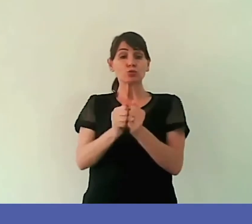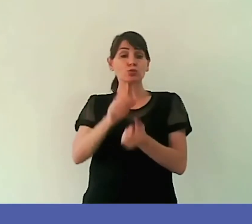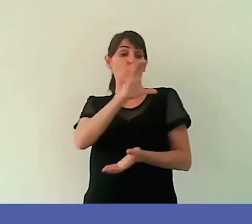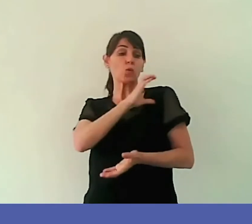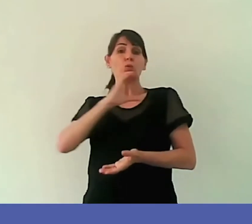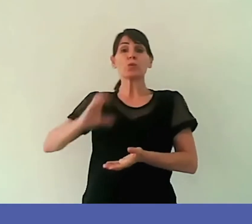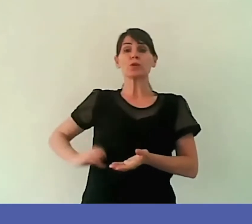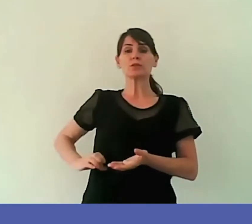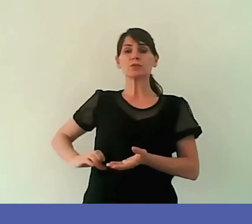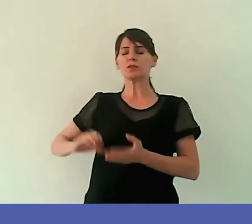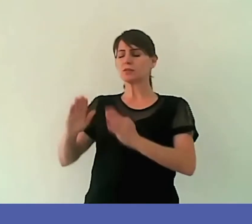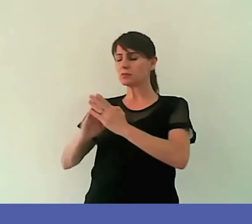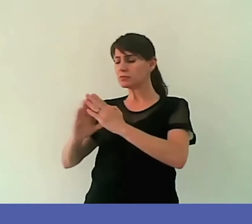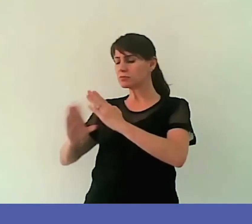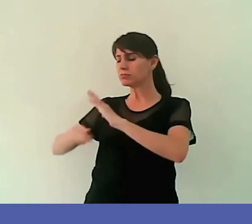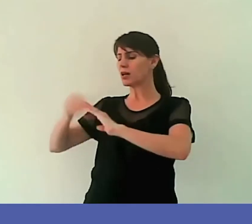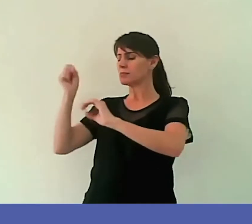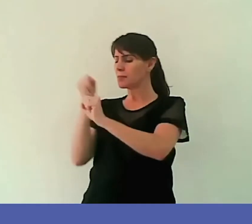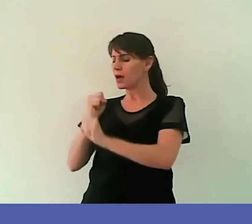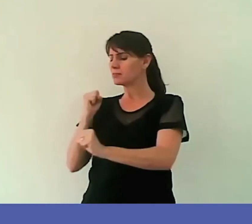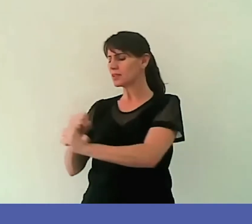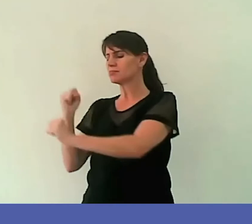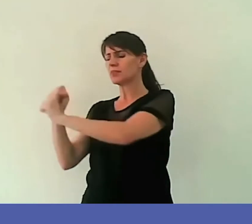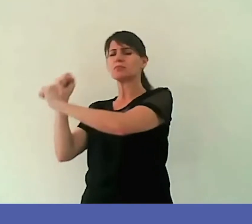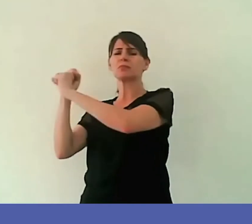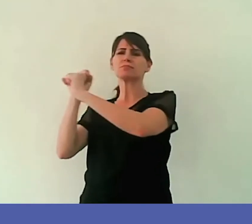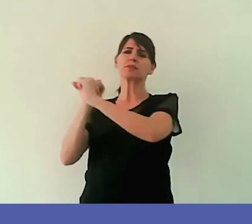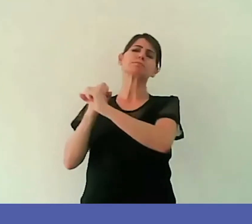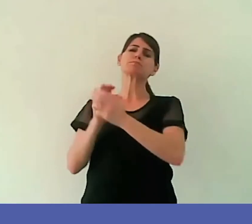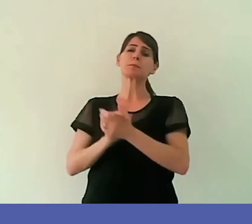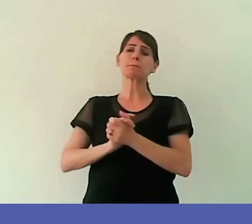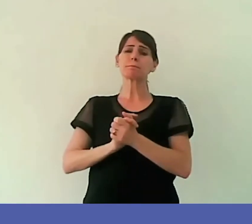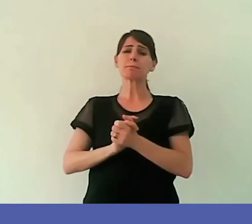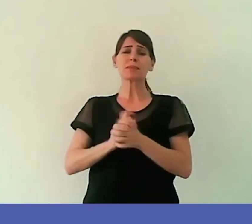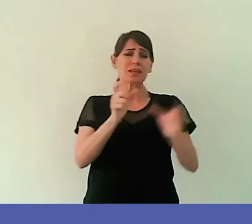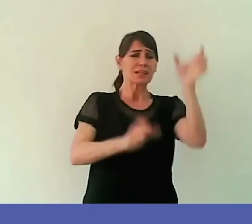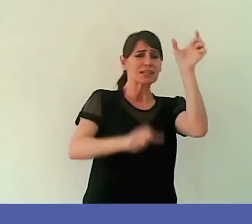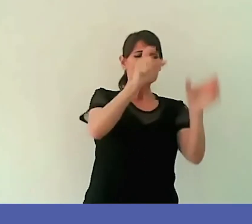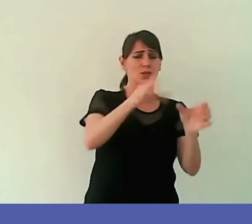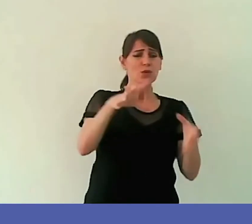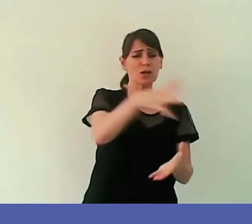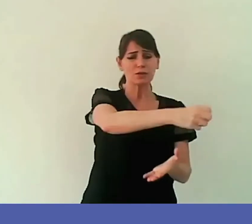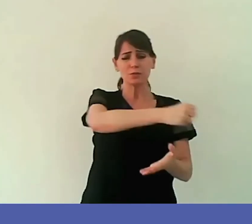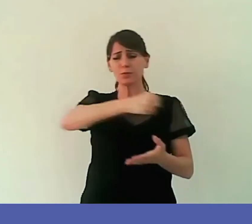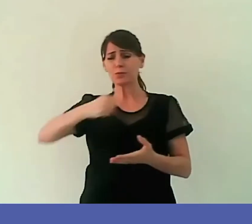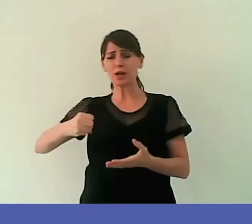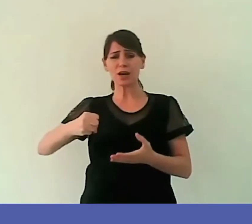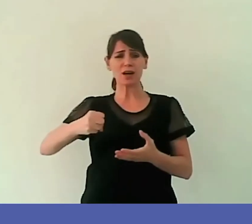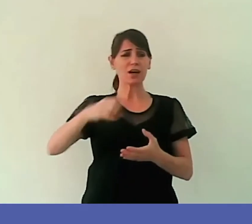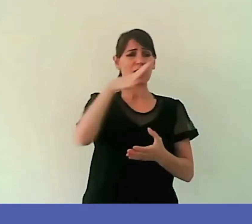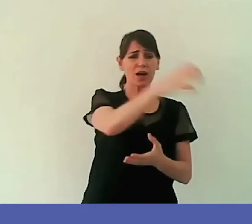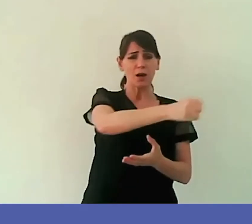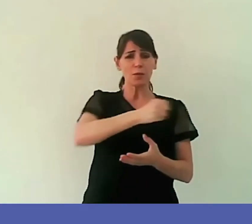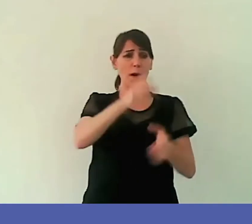edificando a igreja, buscando pessoas nas ruas, trazer para a igreja e servir ao Senhor